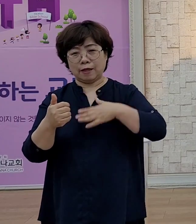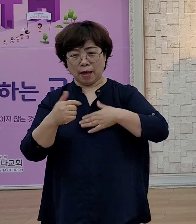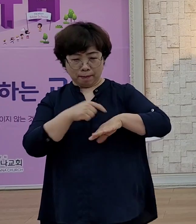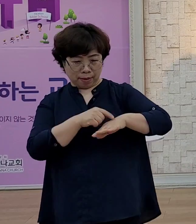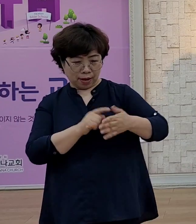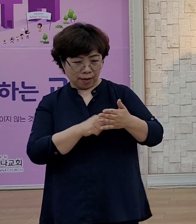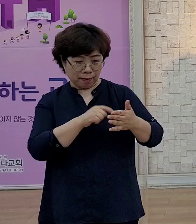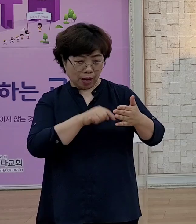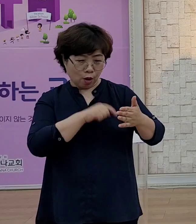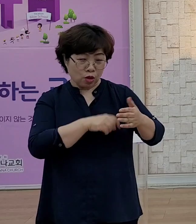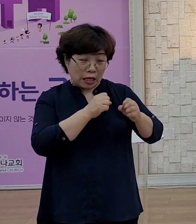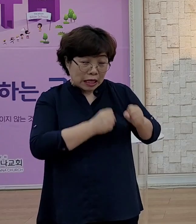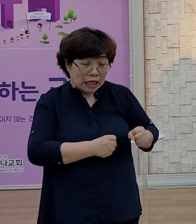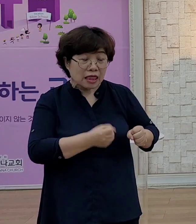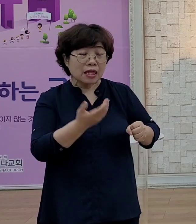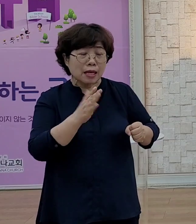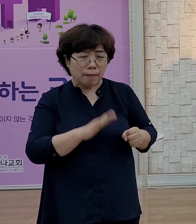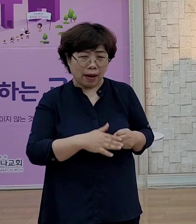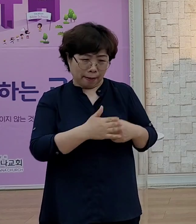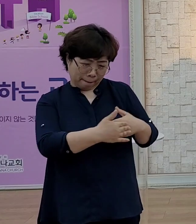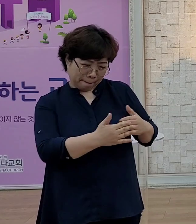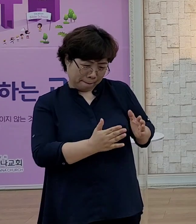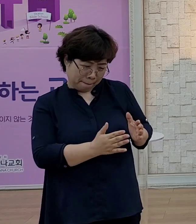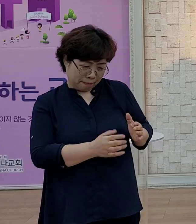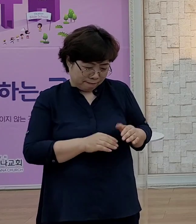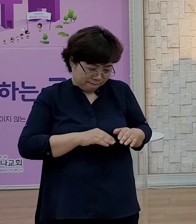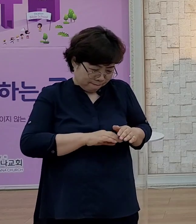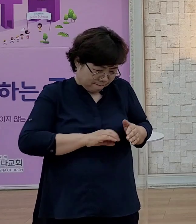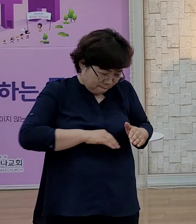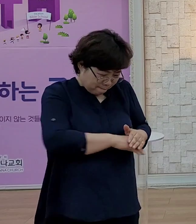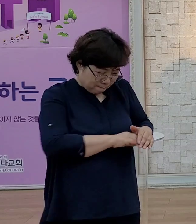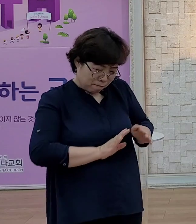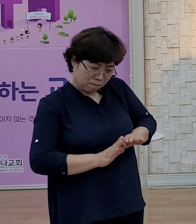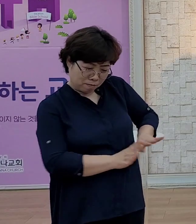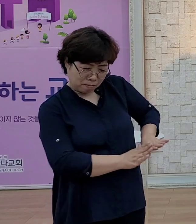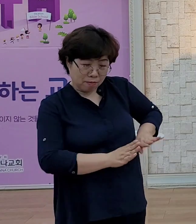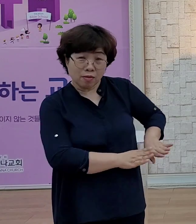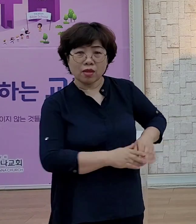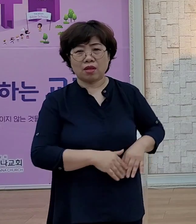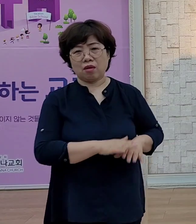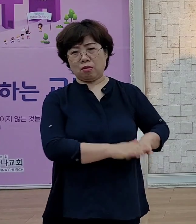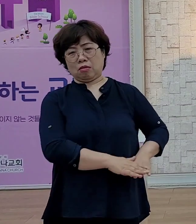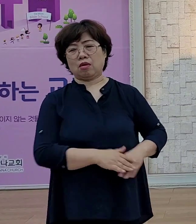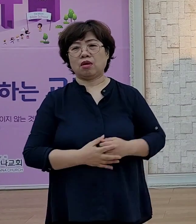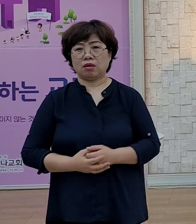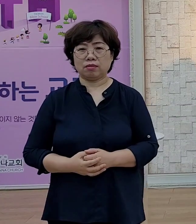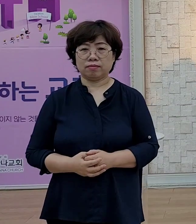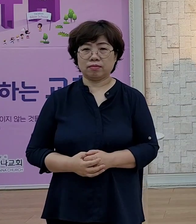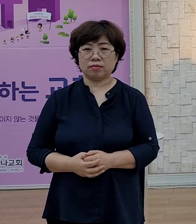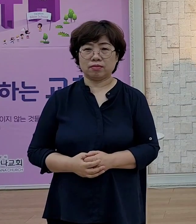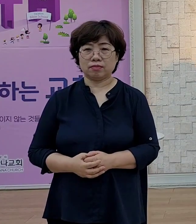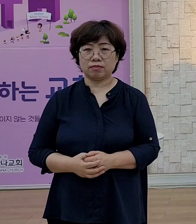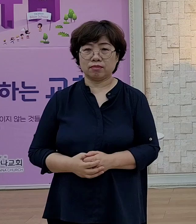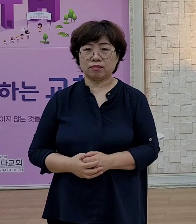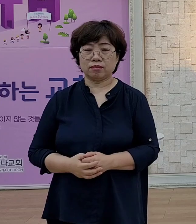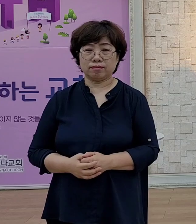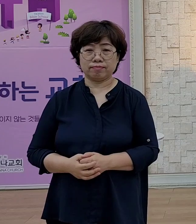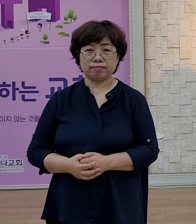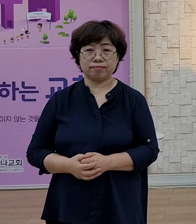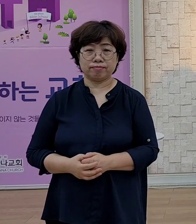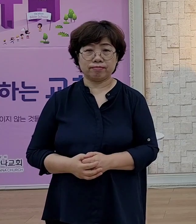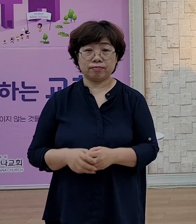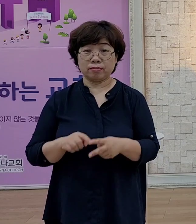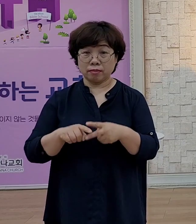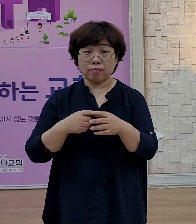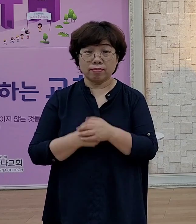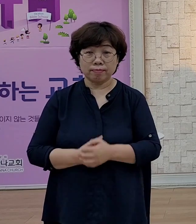우리 마음속에 계시긴 해요. 저쪽 구석에 작은 골방에 계시다라는 사실이죠.